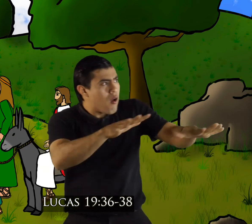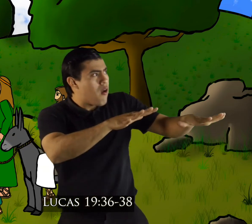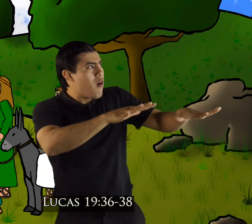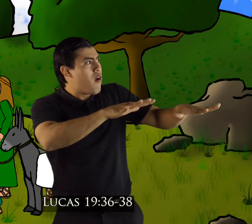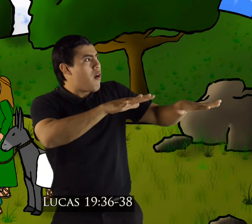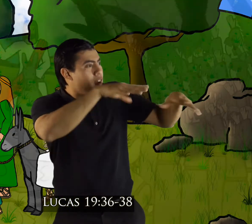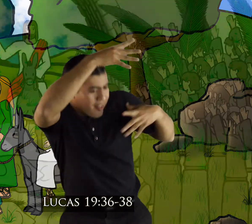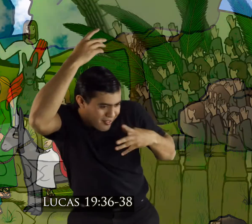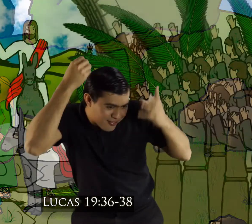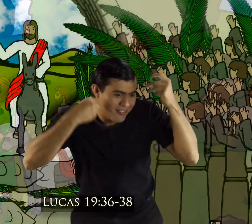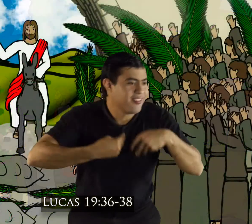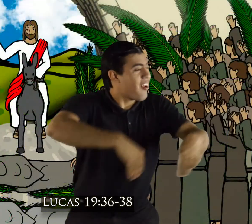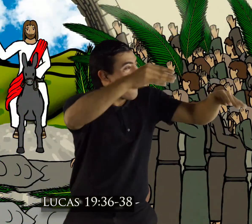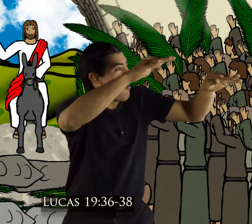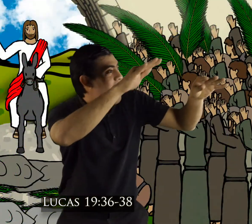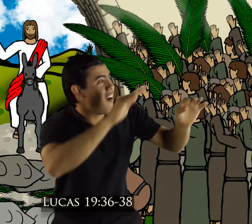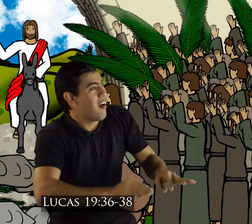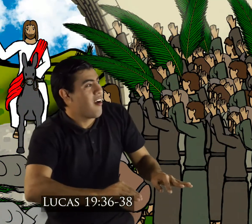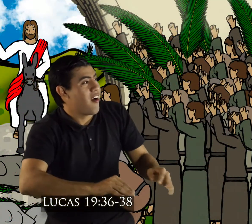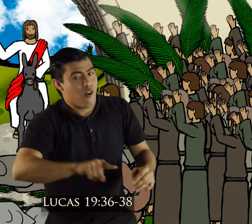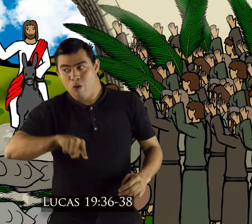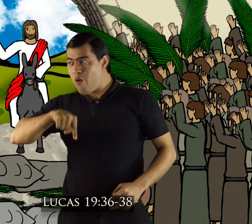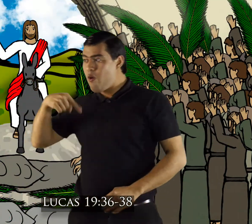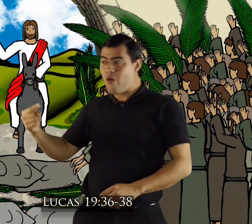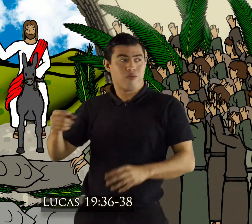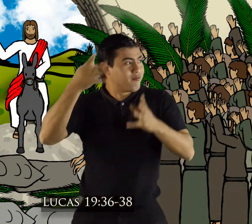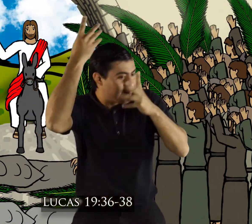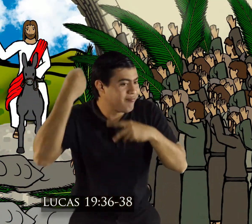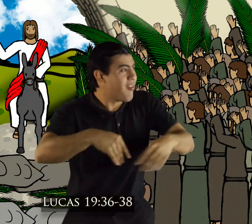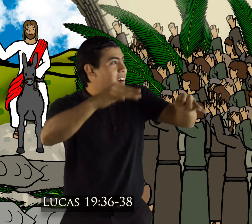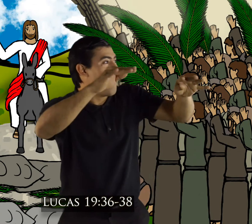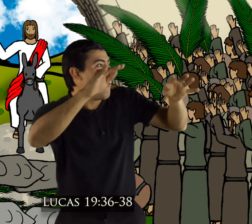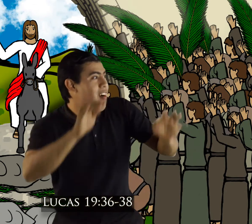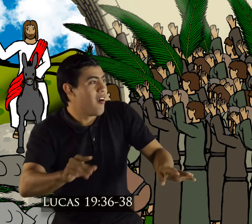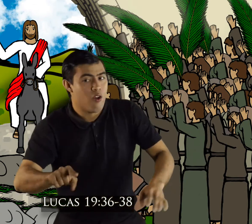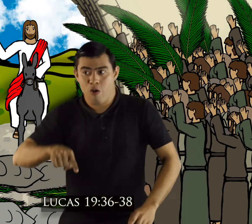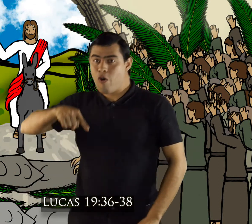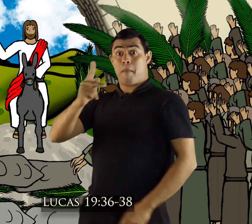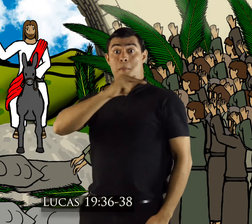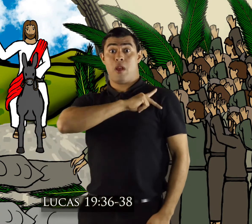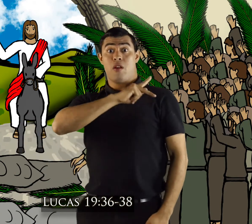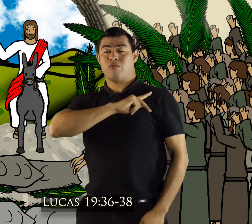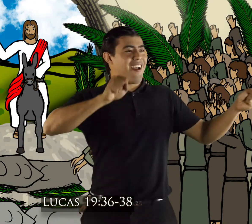la gente se quitaban sus mantos y colocaban en el suelo. Así lo hicieron varias personas.